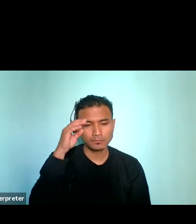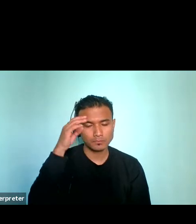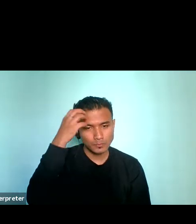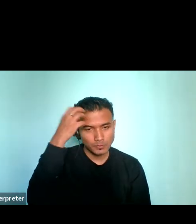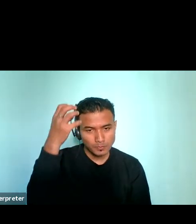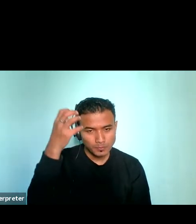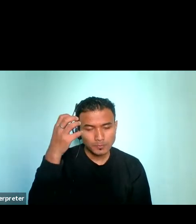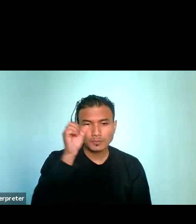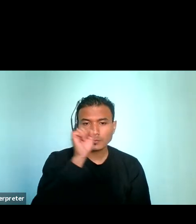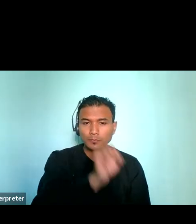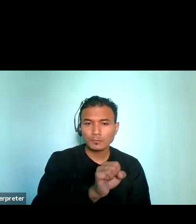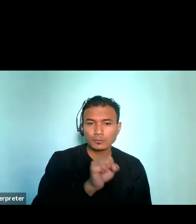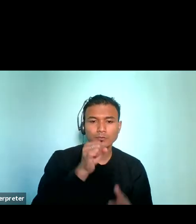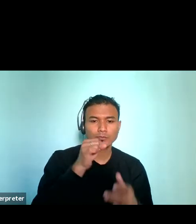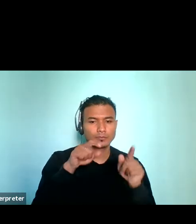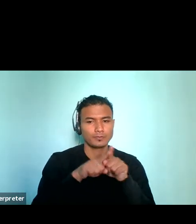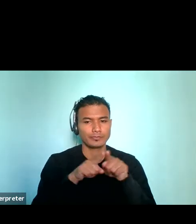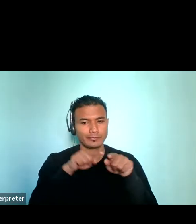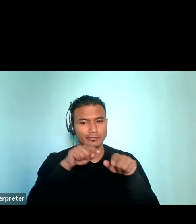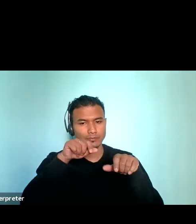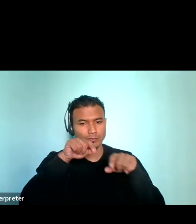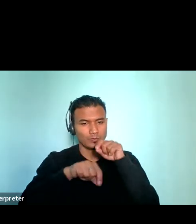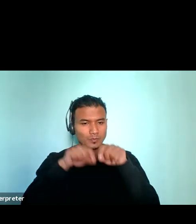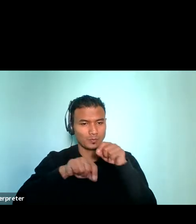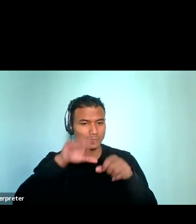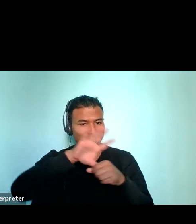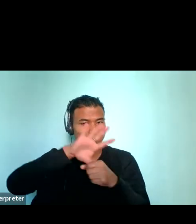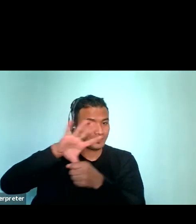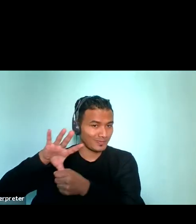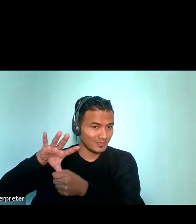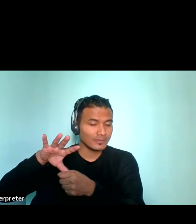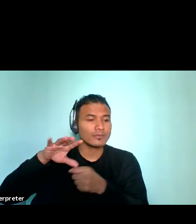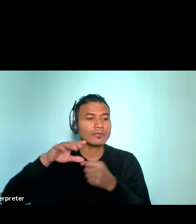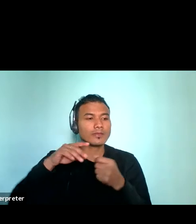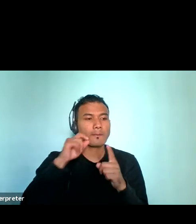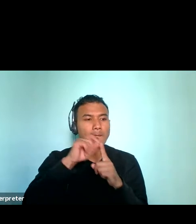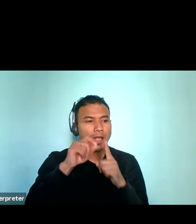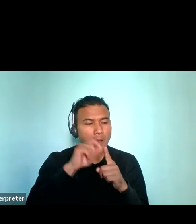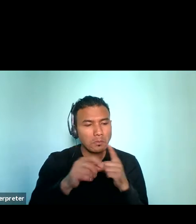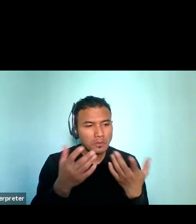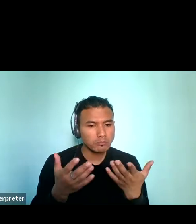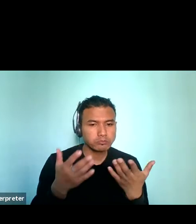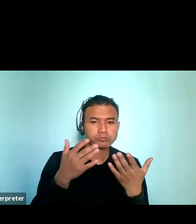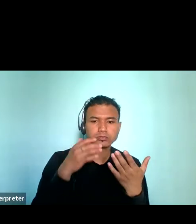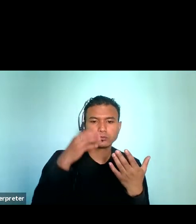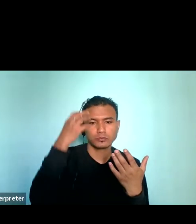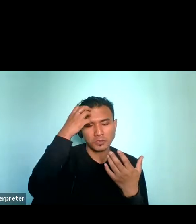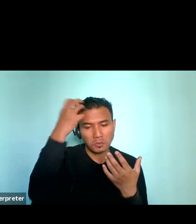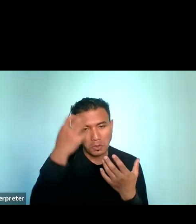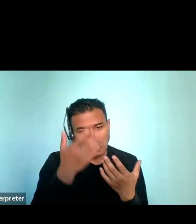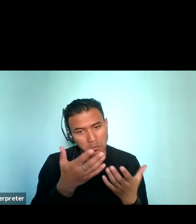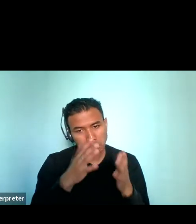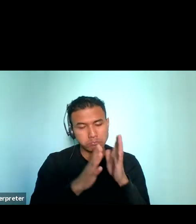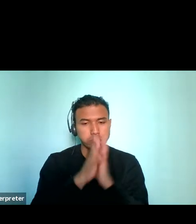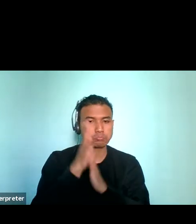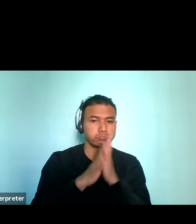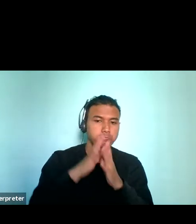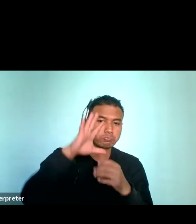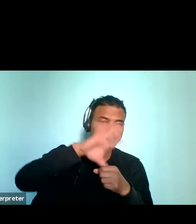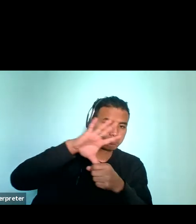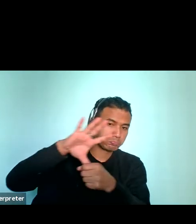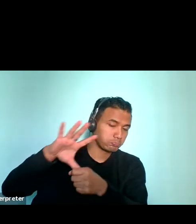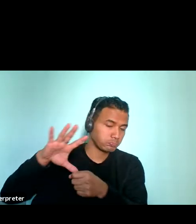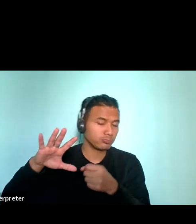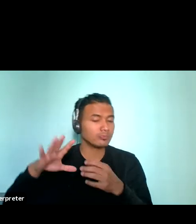adalah konversi lahan pertanian. Banyak tanah pertanian, fungsi dan peruntukannya menjadi non-pertanian.